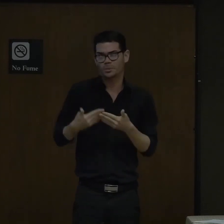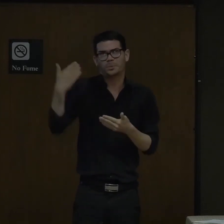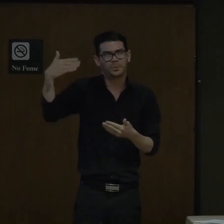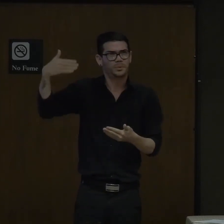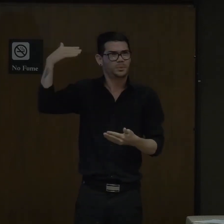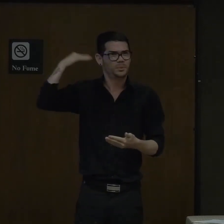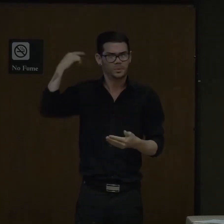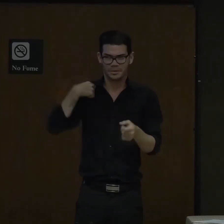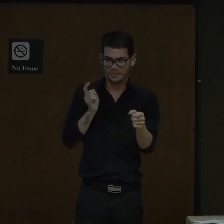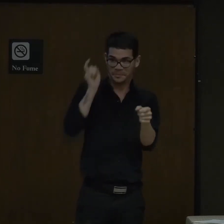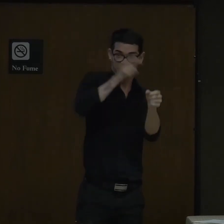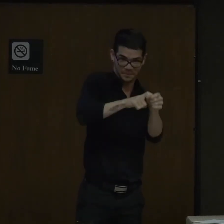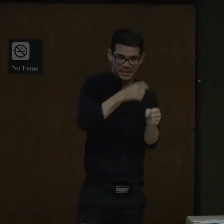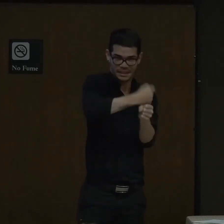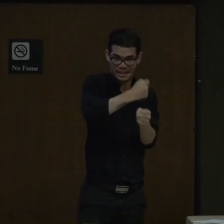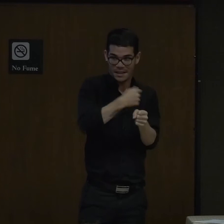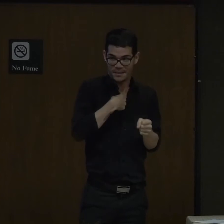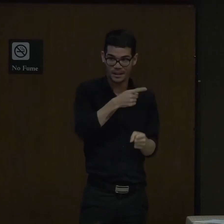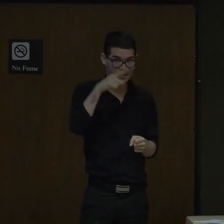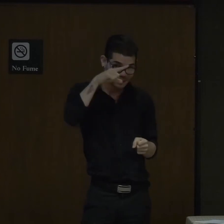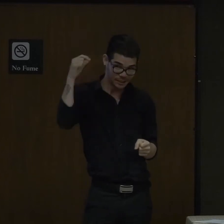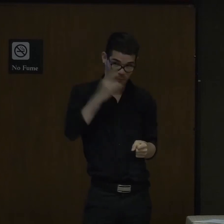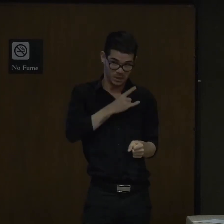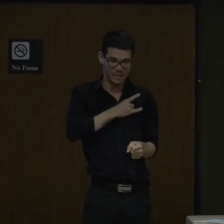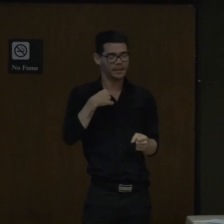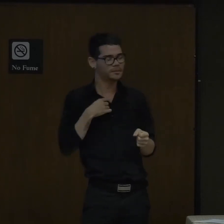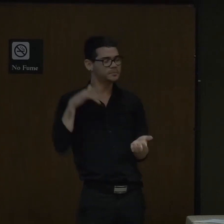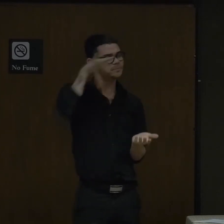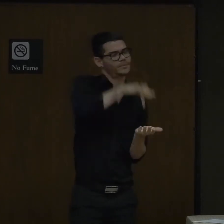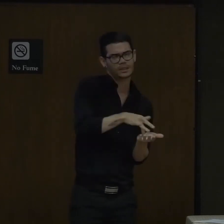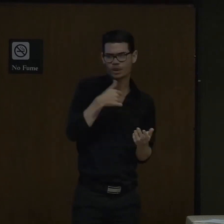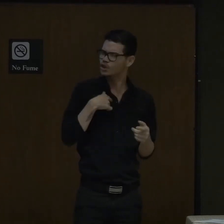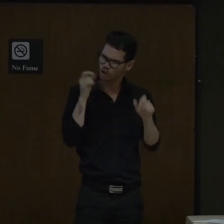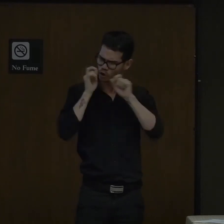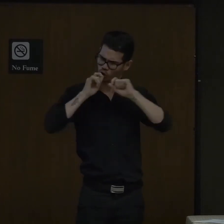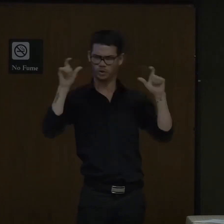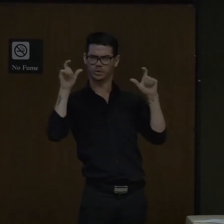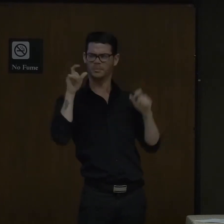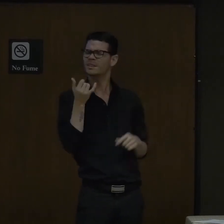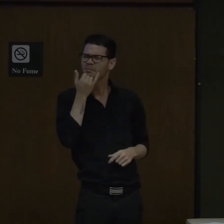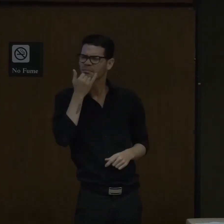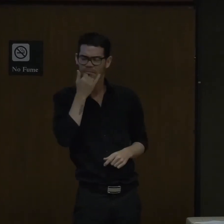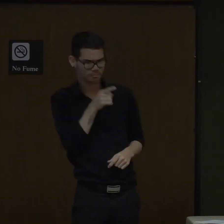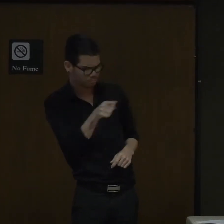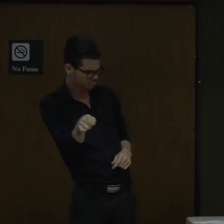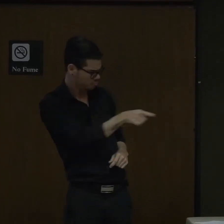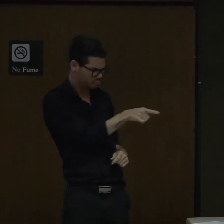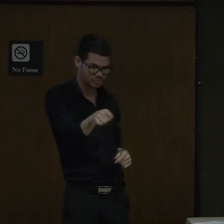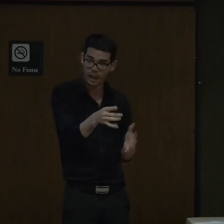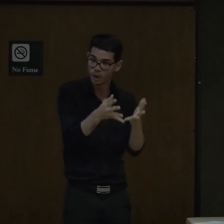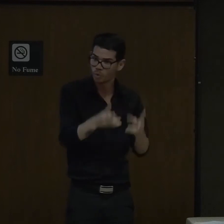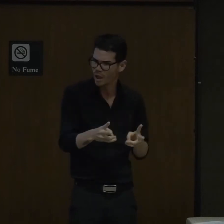años, me sorprendía que muchas veces mis alumnos, algunos alumnos que yo tenía que eran perfectamente bilingües